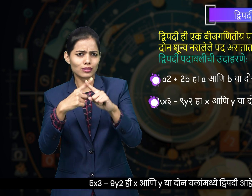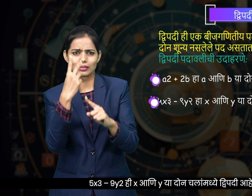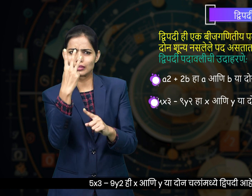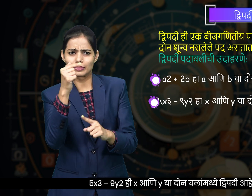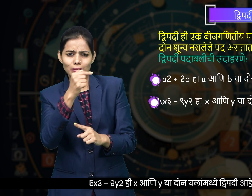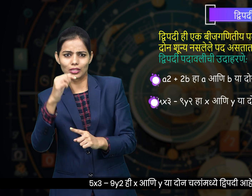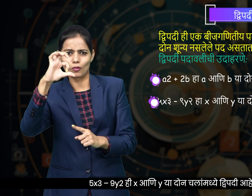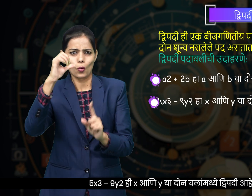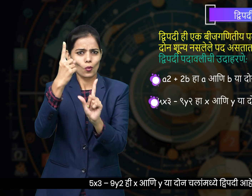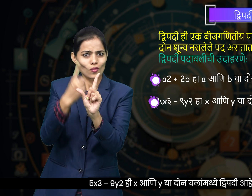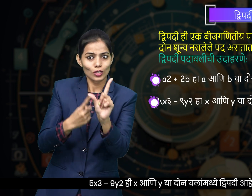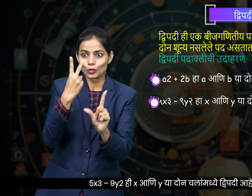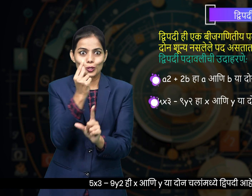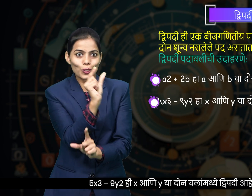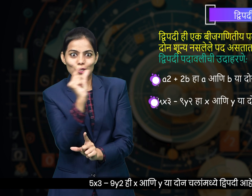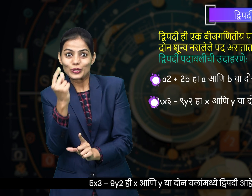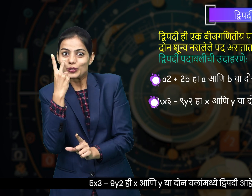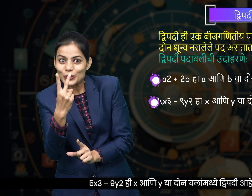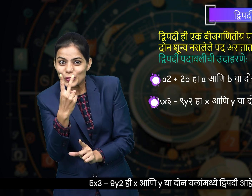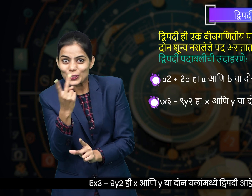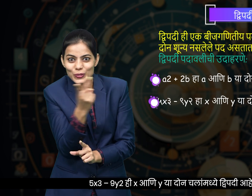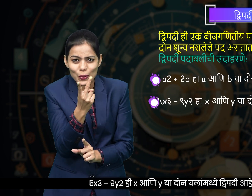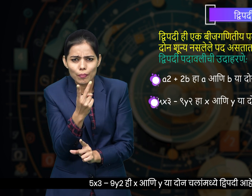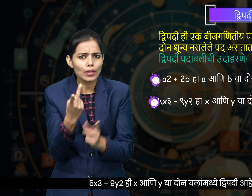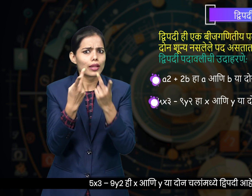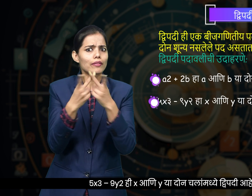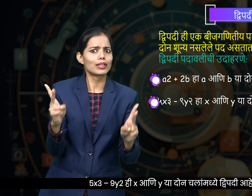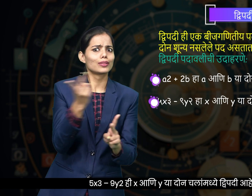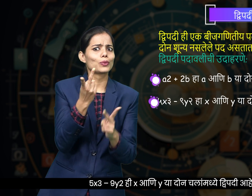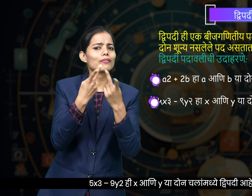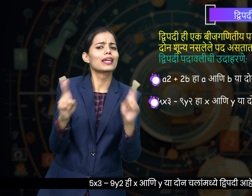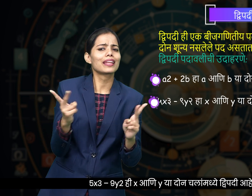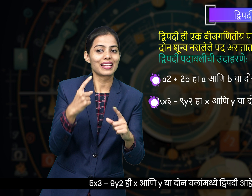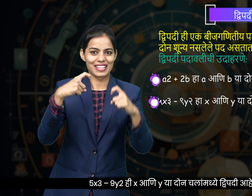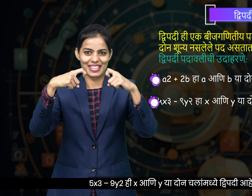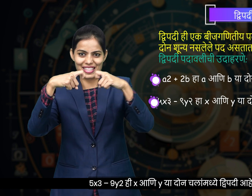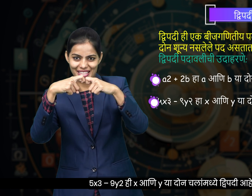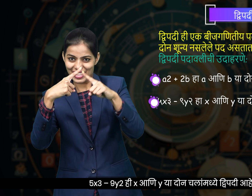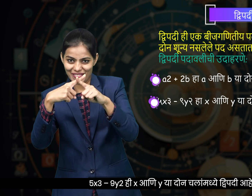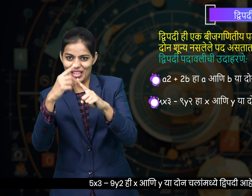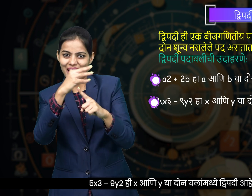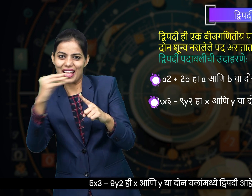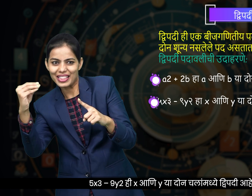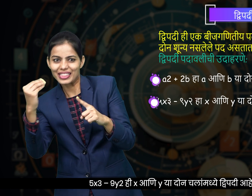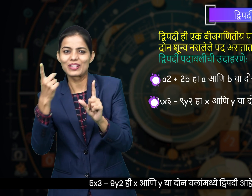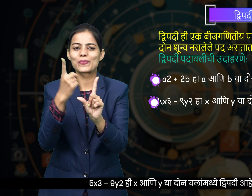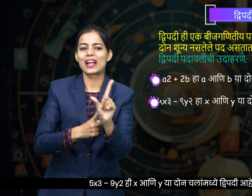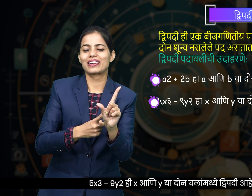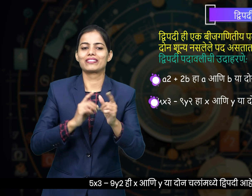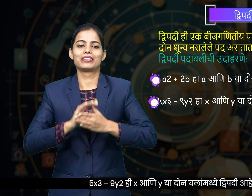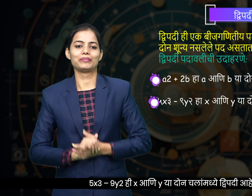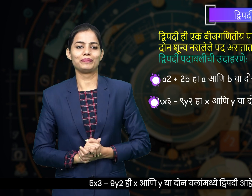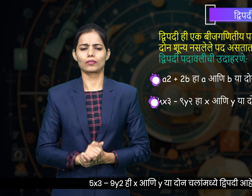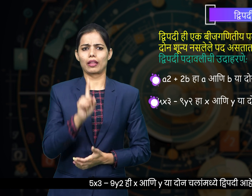5x चा घन वजा 9y चा वर्ग ही x आणि y या 2 चलांमध्ये द्विपदी आहे.